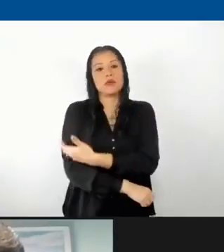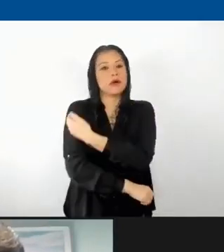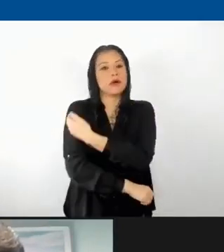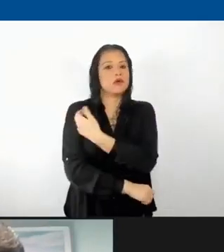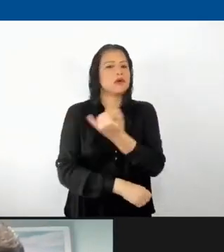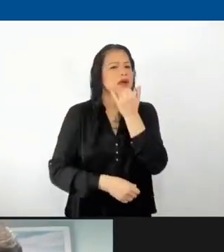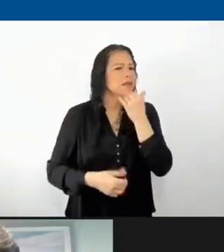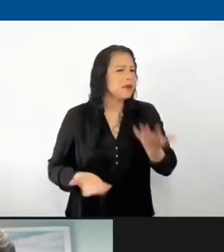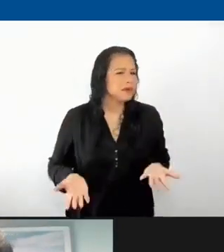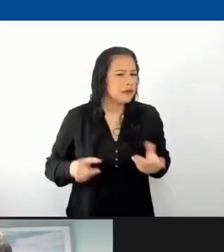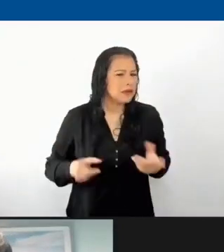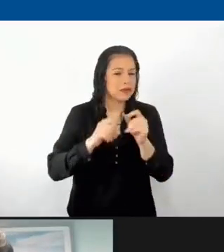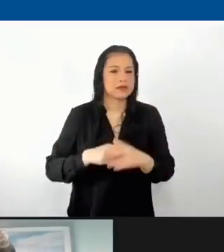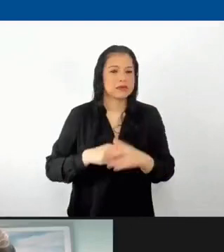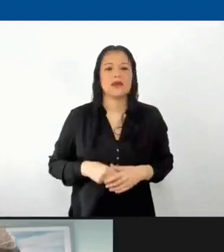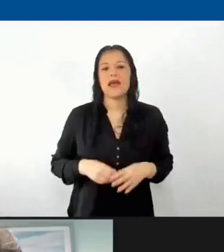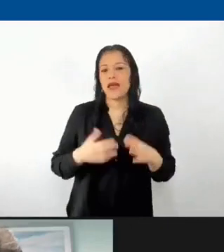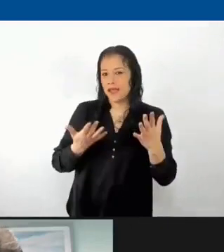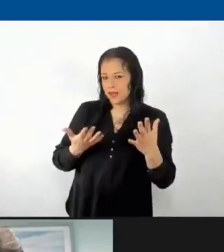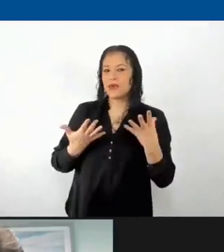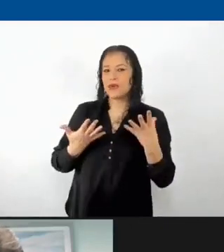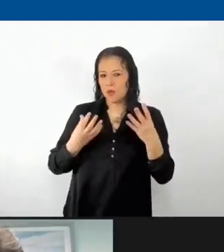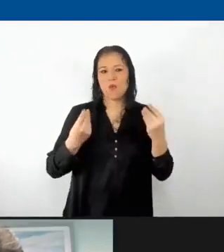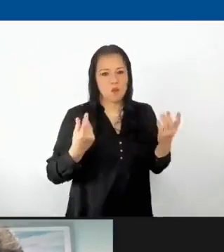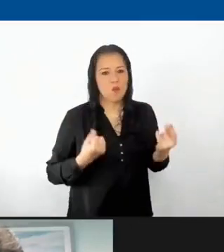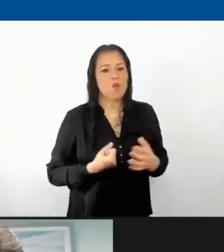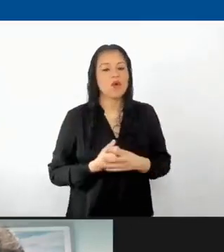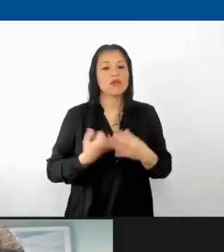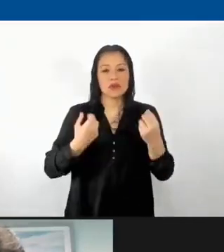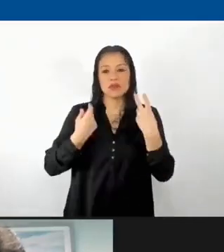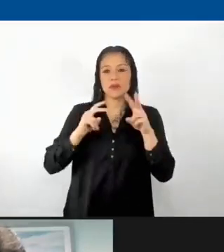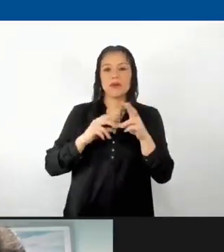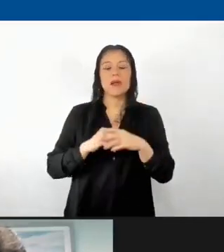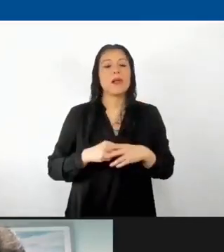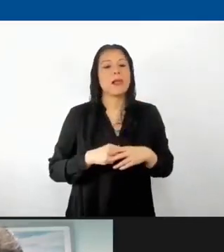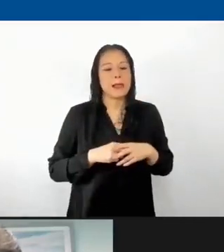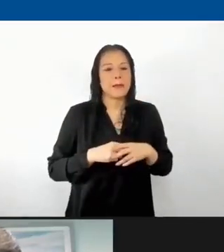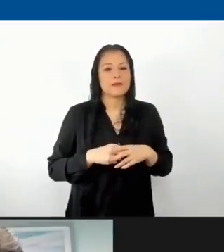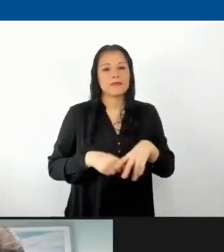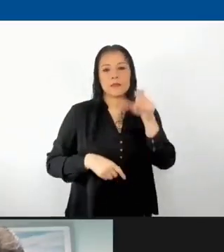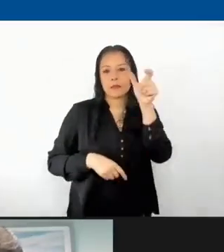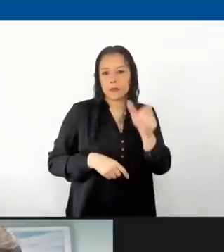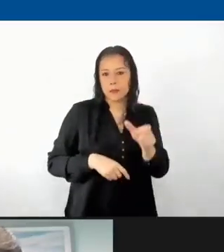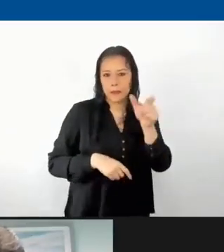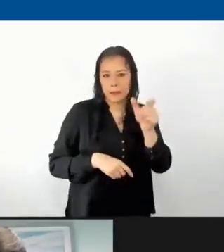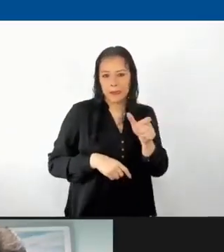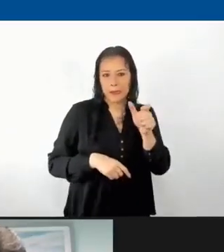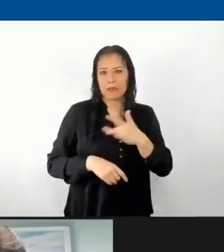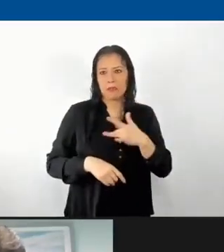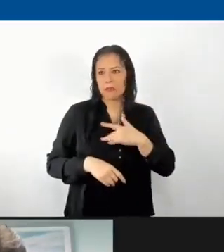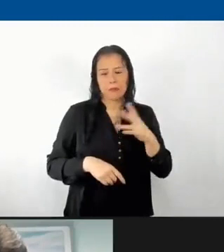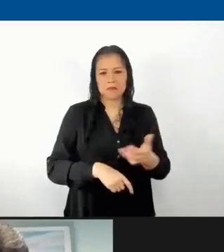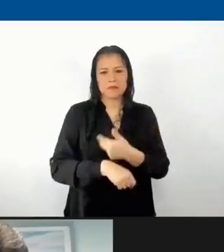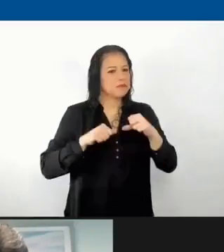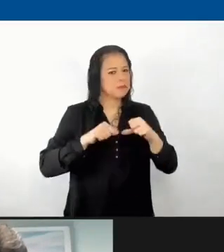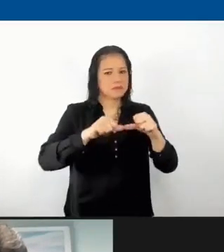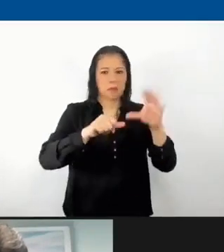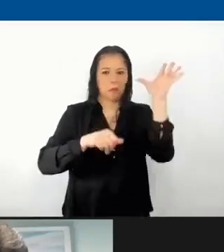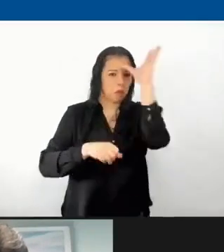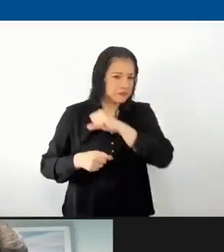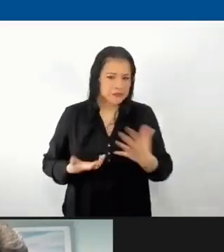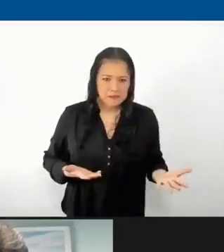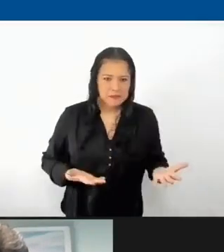Eso está sucediendo muy frecuente, lo acabamos de decir hace un rato. Si la persona va a seguir asintomática, sigue asintomática y ni cuenta